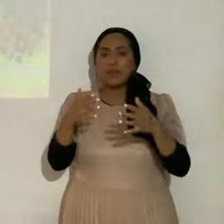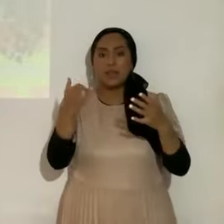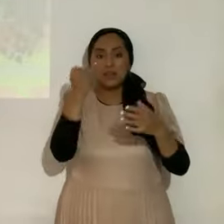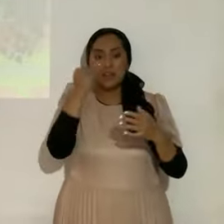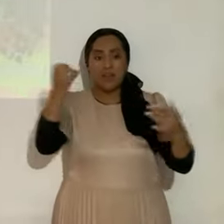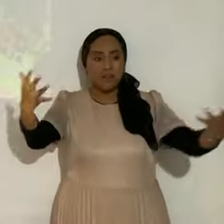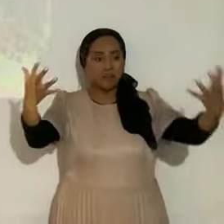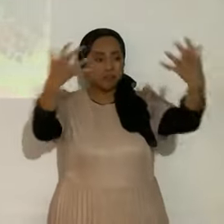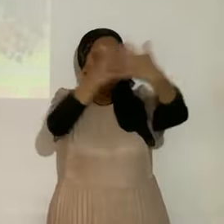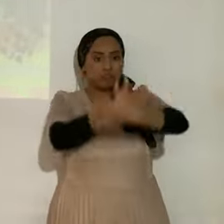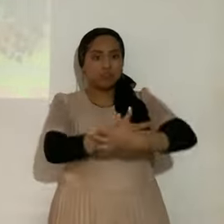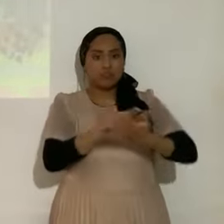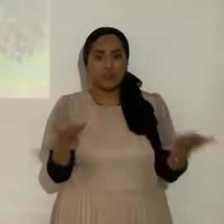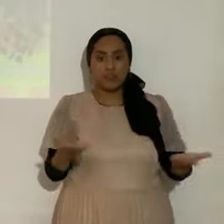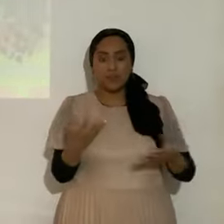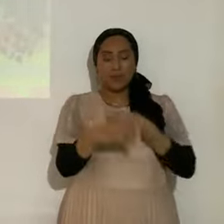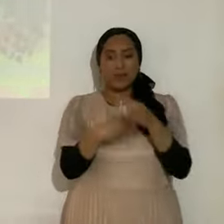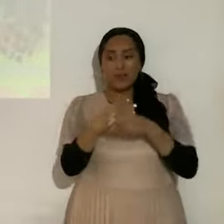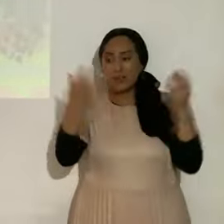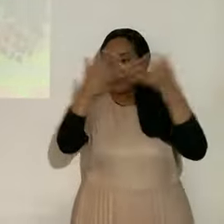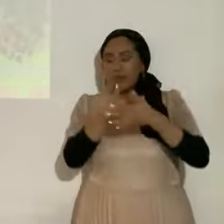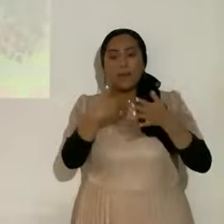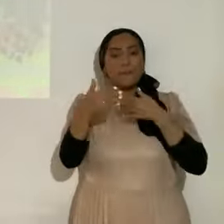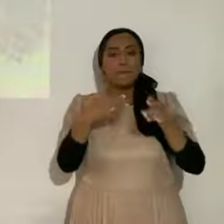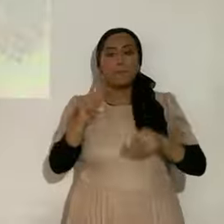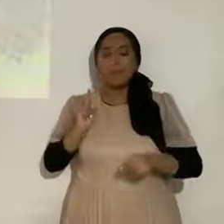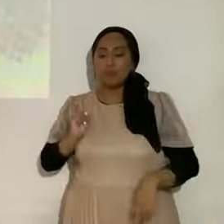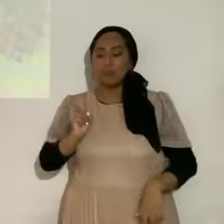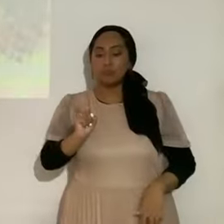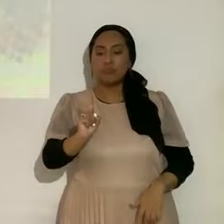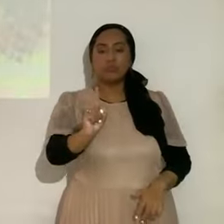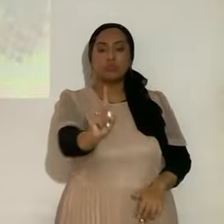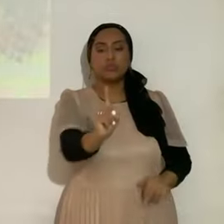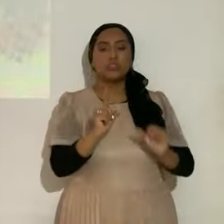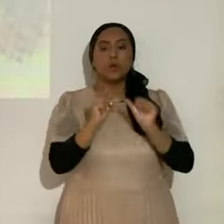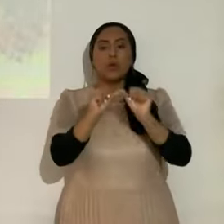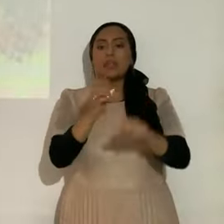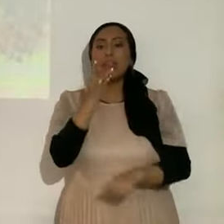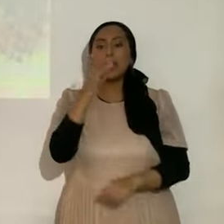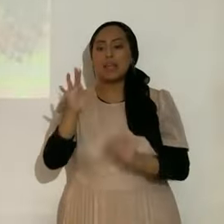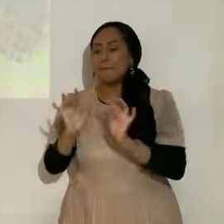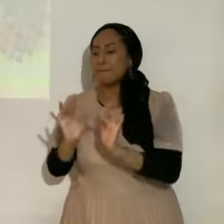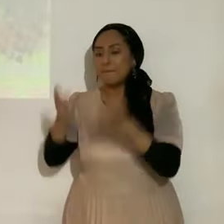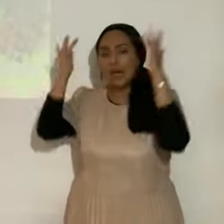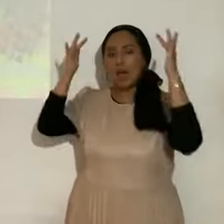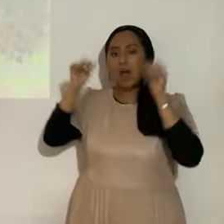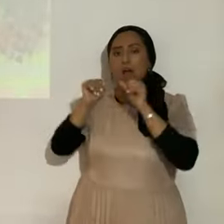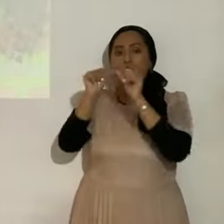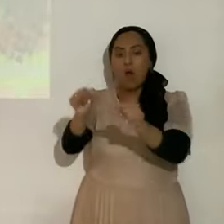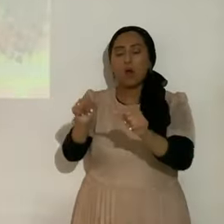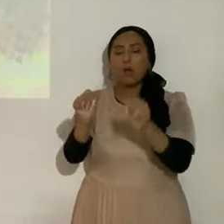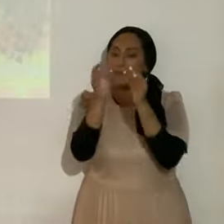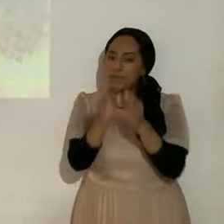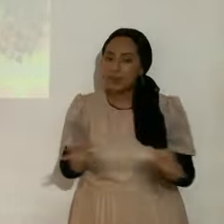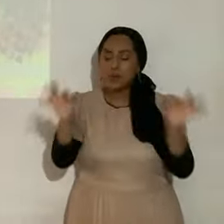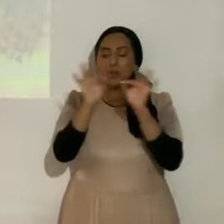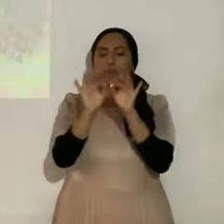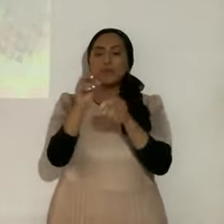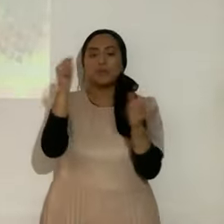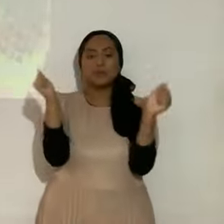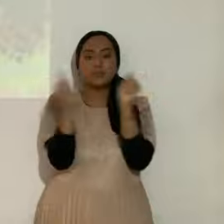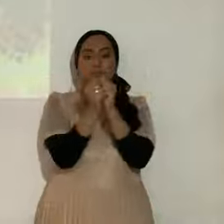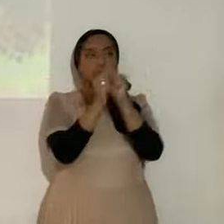que están en este mundo, su luz siempre se note. Es importante este punto. Es importante. En las